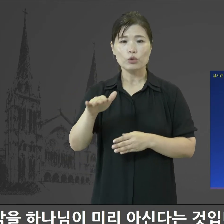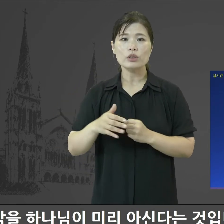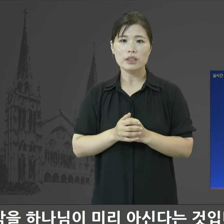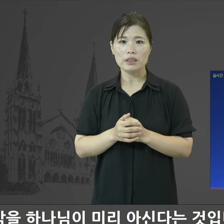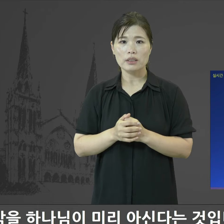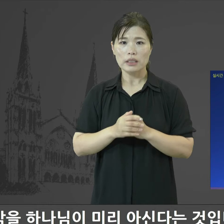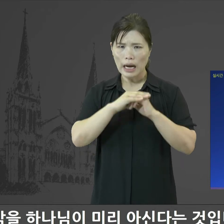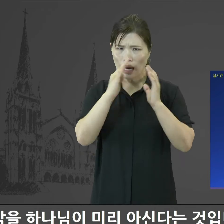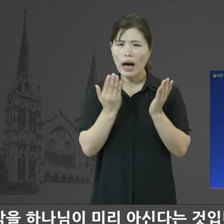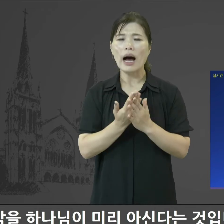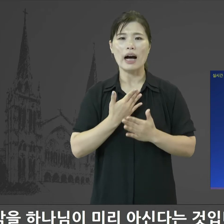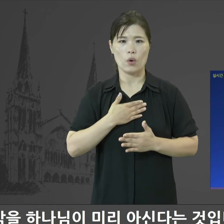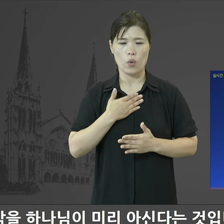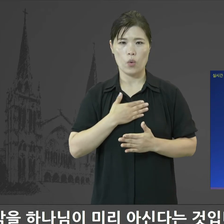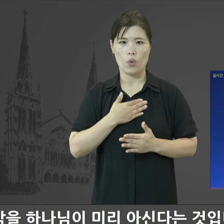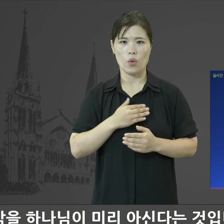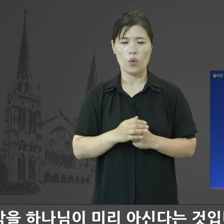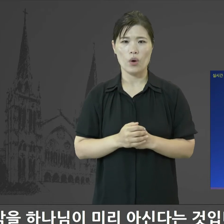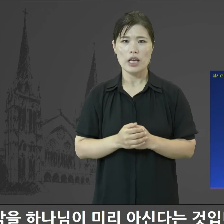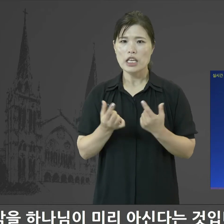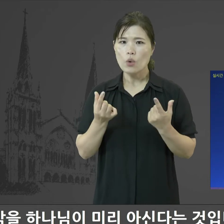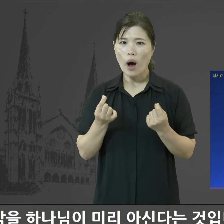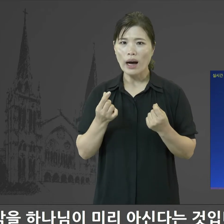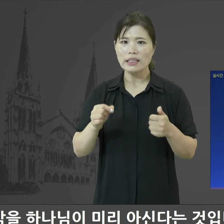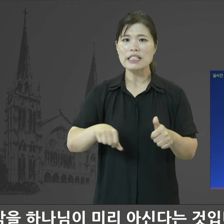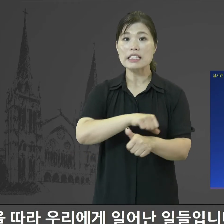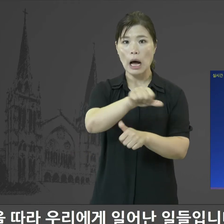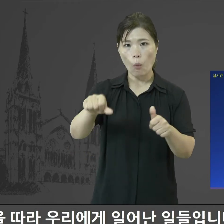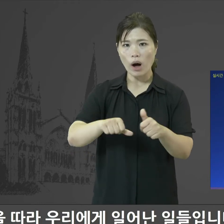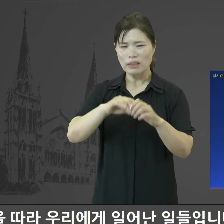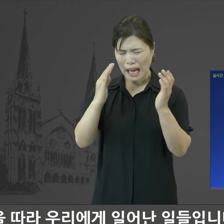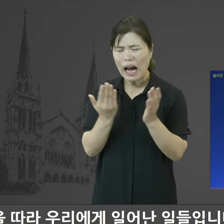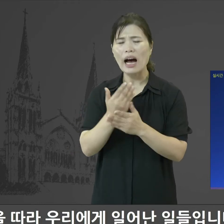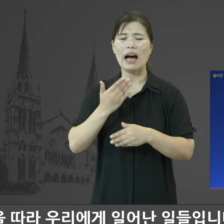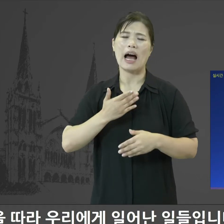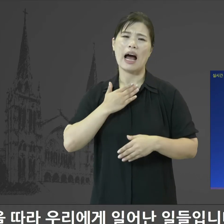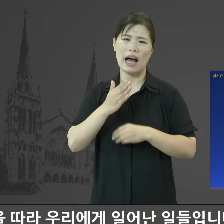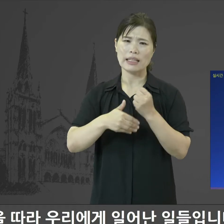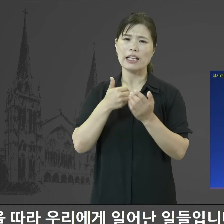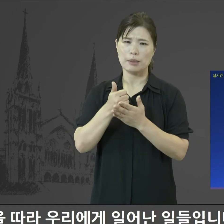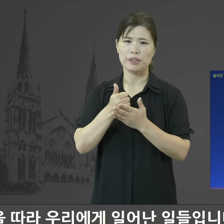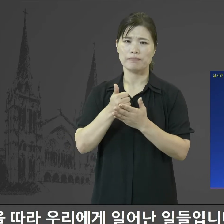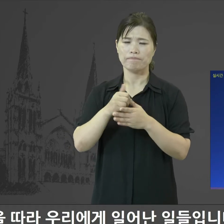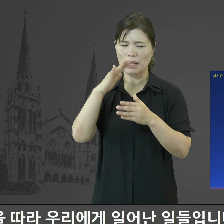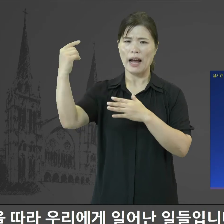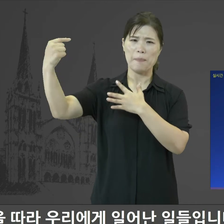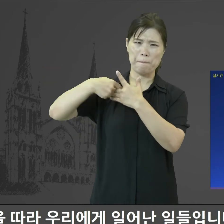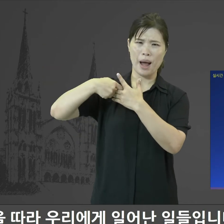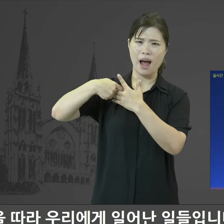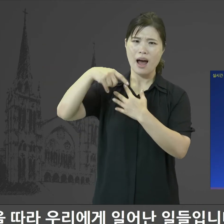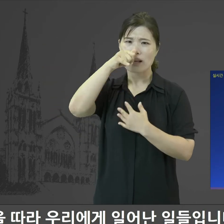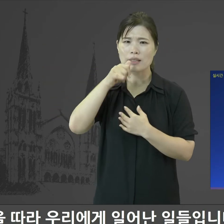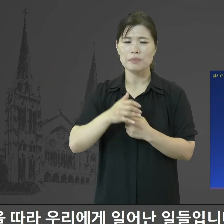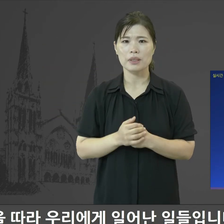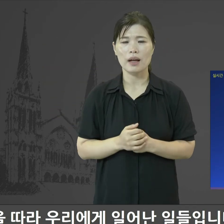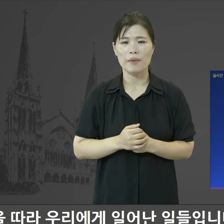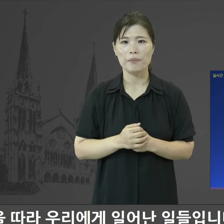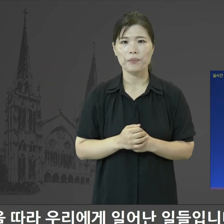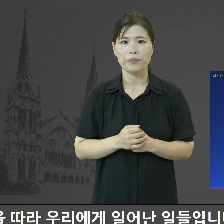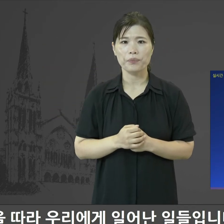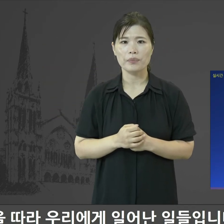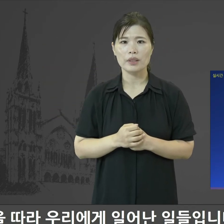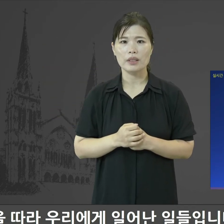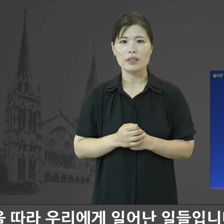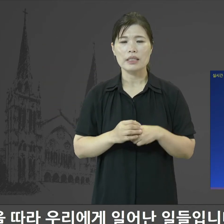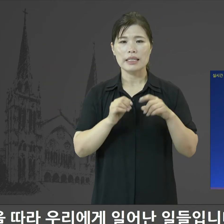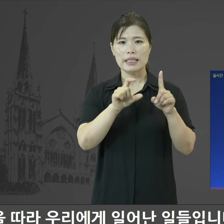아셨고, 또 우리가 이런 상황에 처하게 될 것을 미리 아셨고, 그 넓으신 은혜와 돌보심 아래